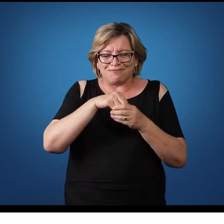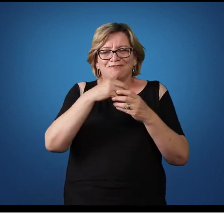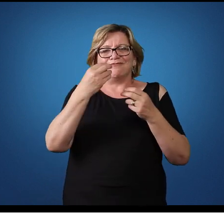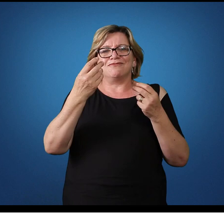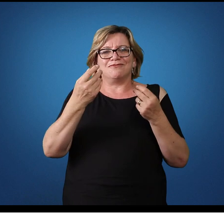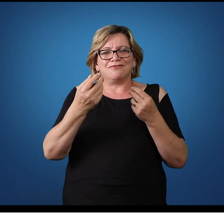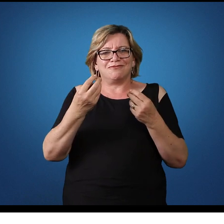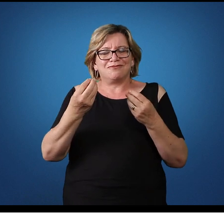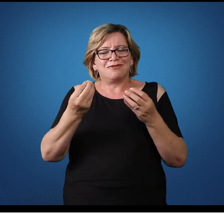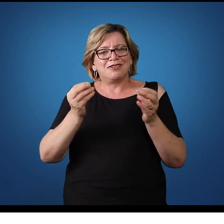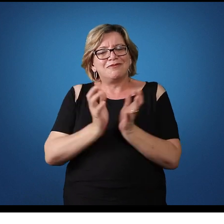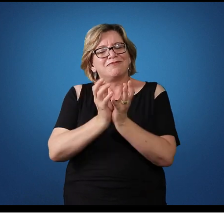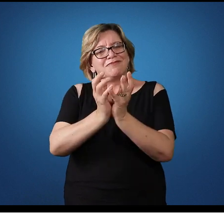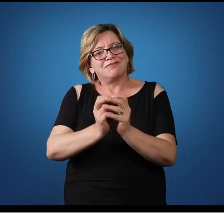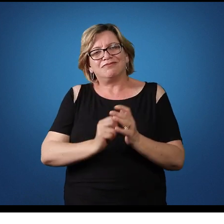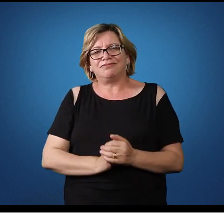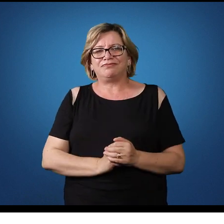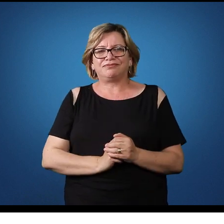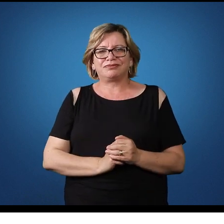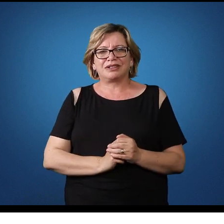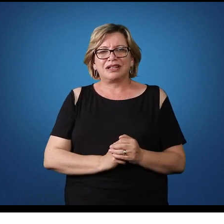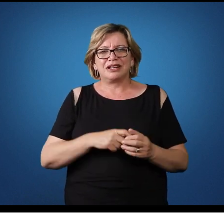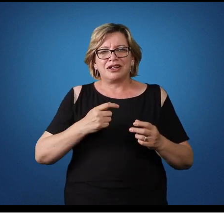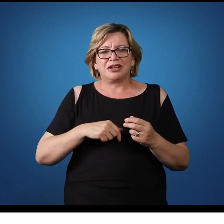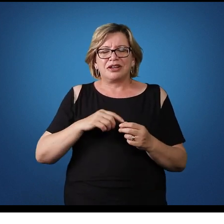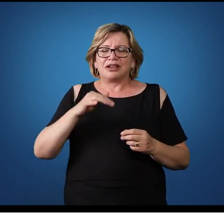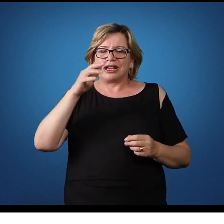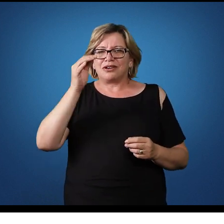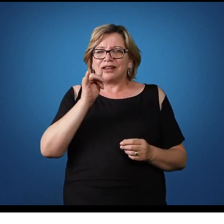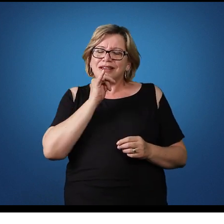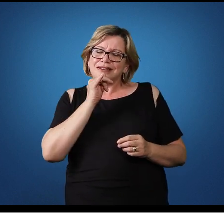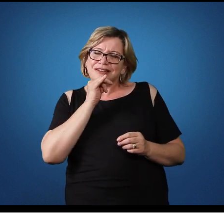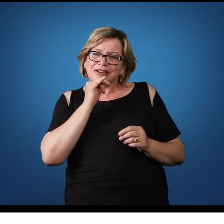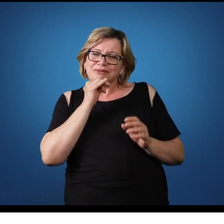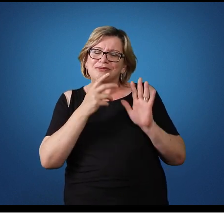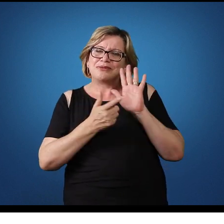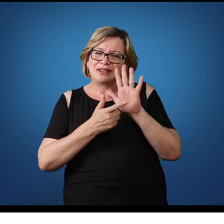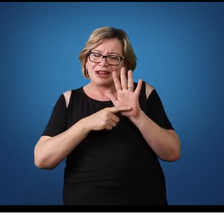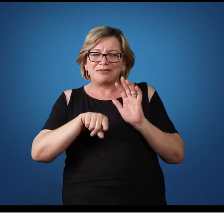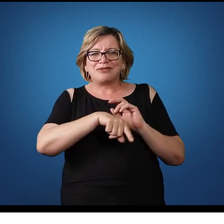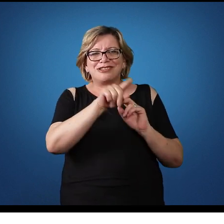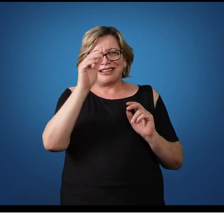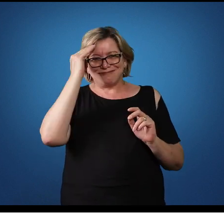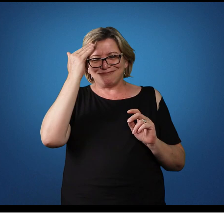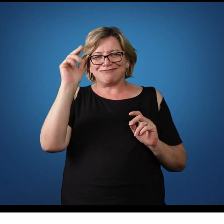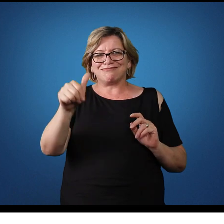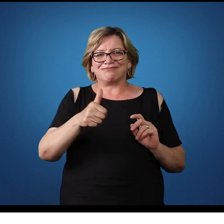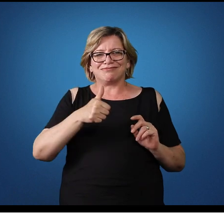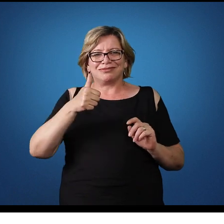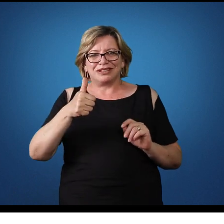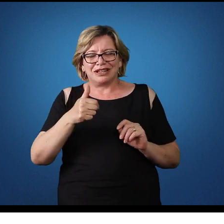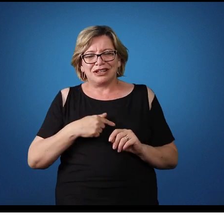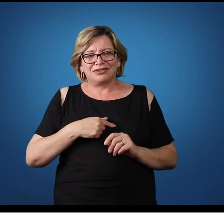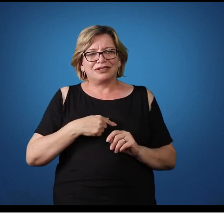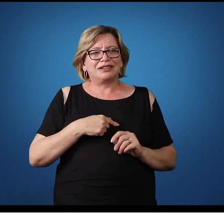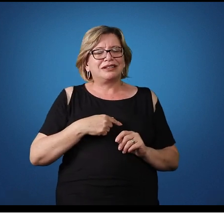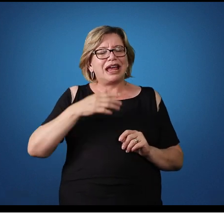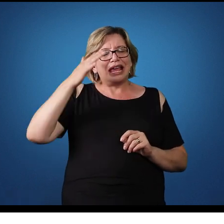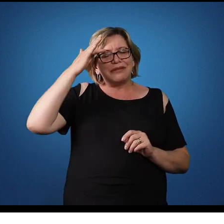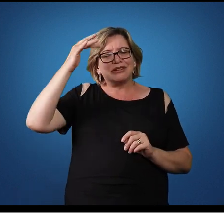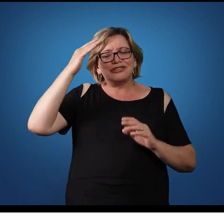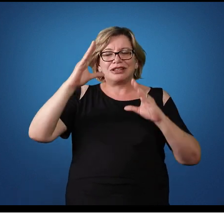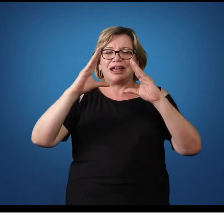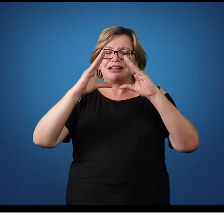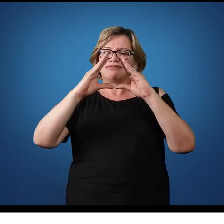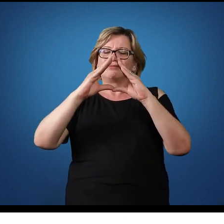objetos. Vamos pensar em dois exemplos, para vocês entenderem um pouco melhor isso. Imagine um triângulo. Eu